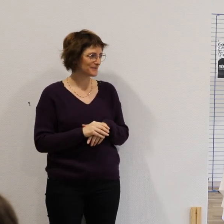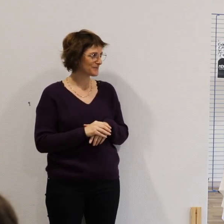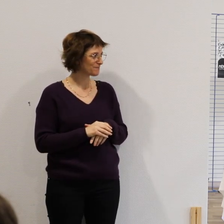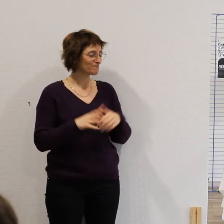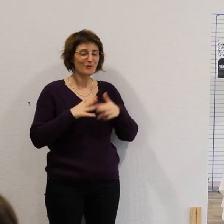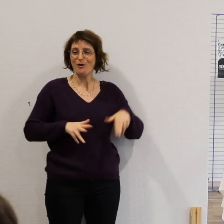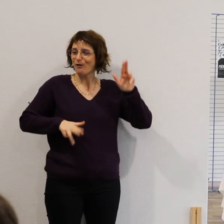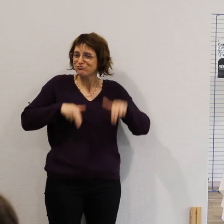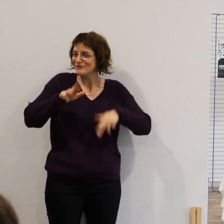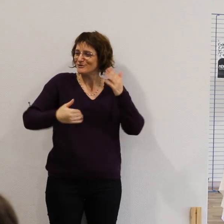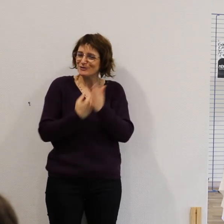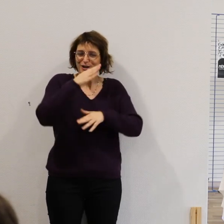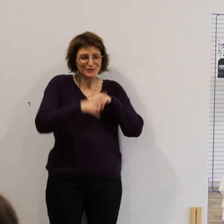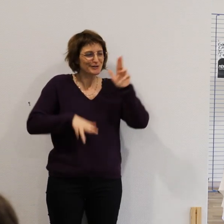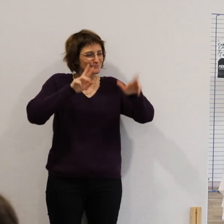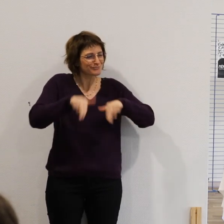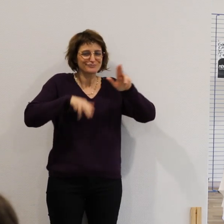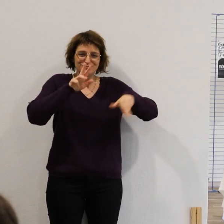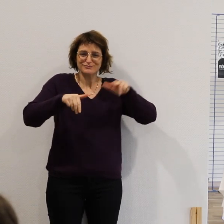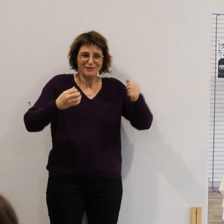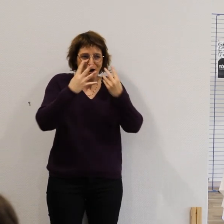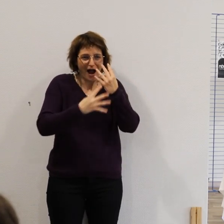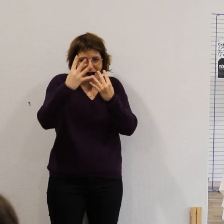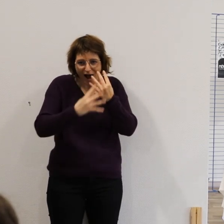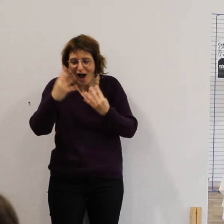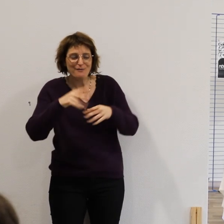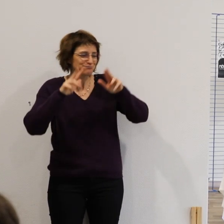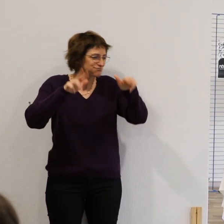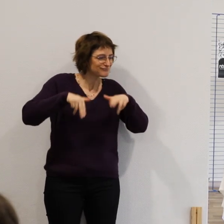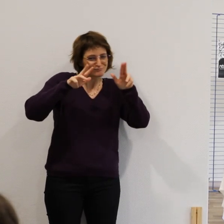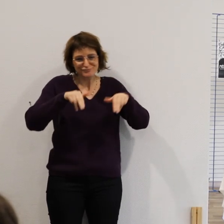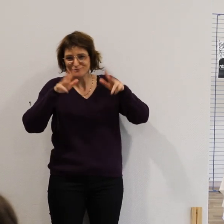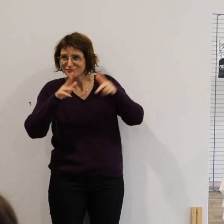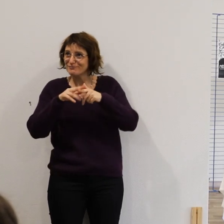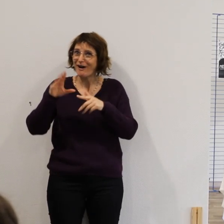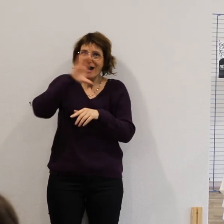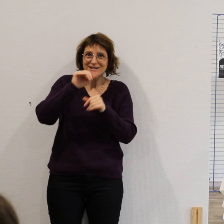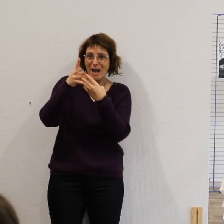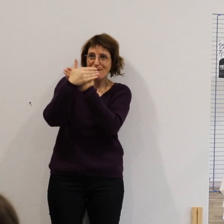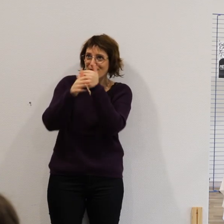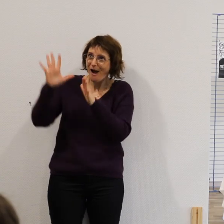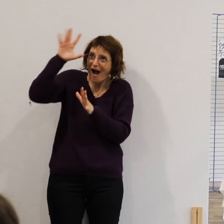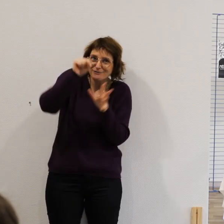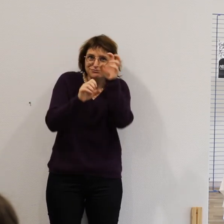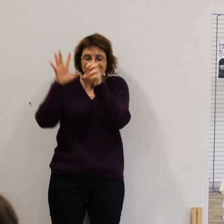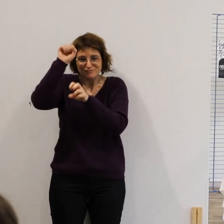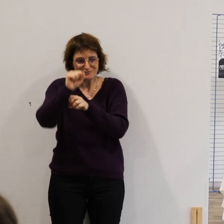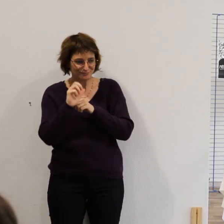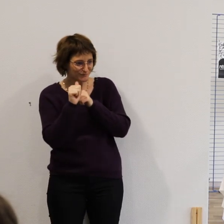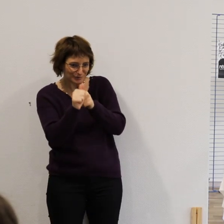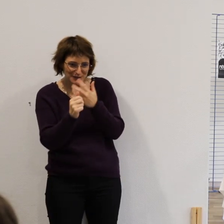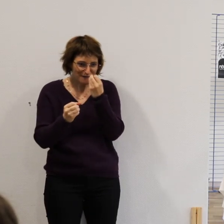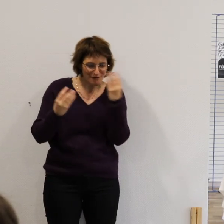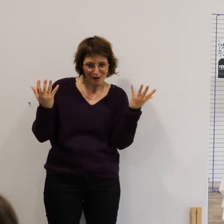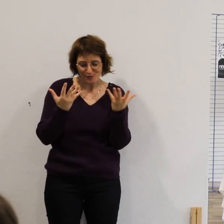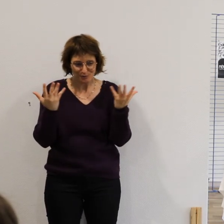Je folâtrais des jours entiers dans l'herbe parfumée des fossés et des fourrés. Je taquinais les papillons dans les talus tachetés de coquelicots.